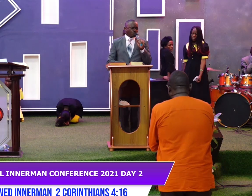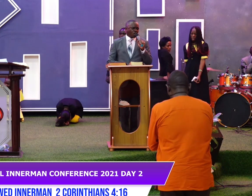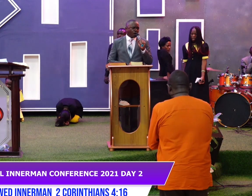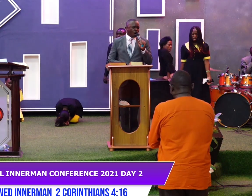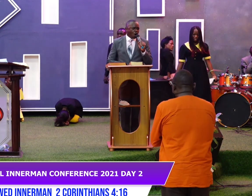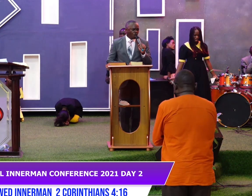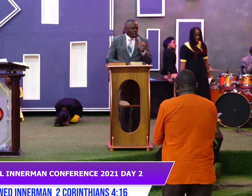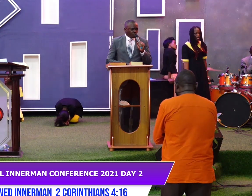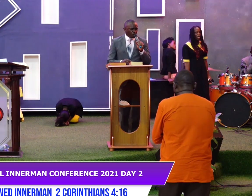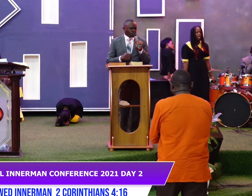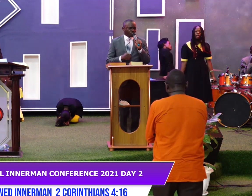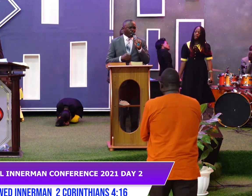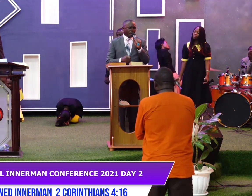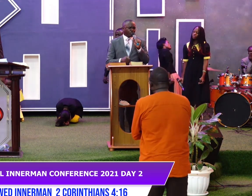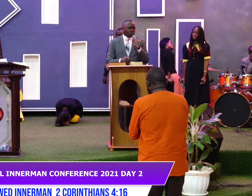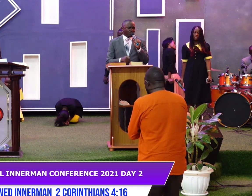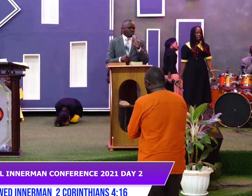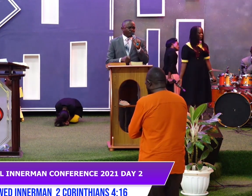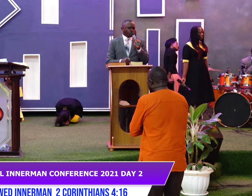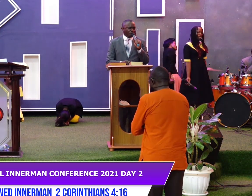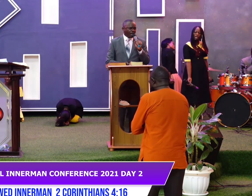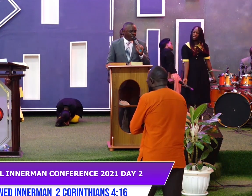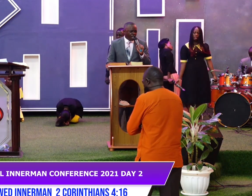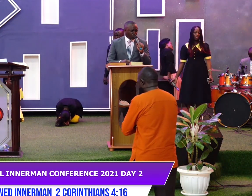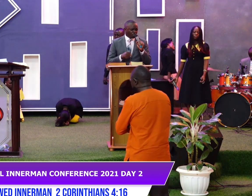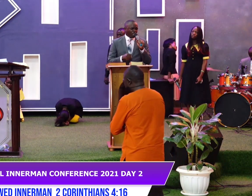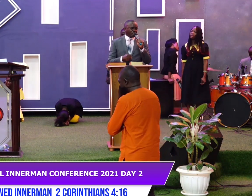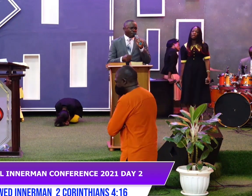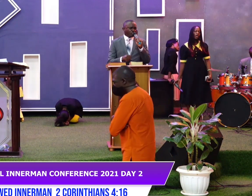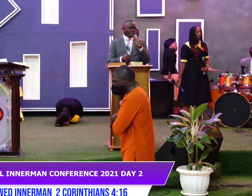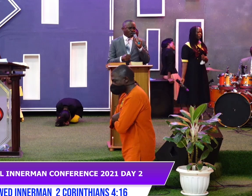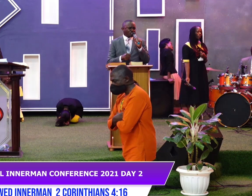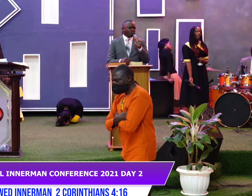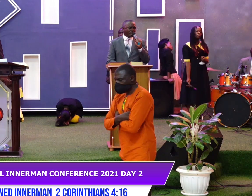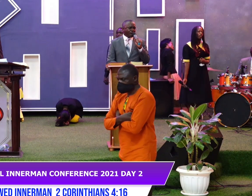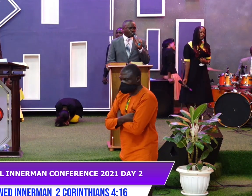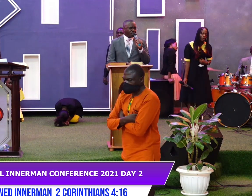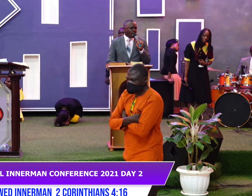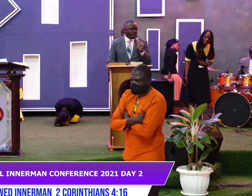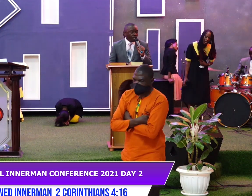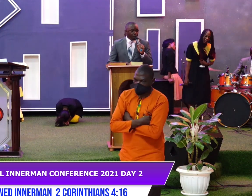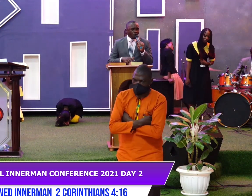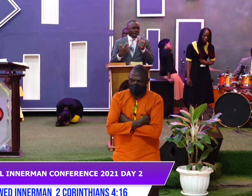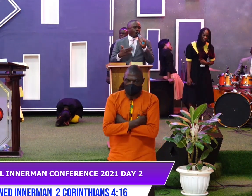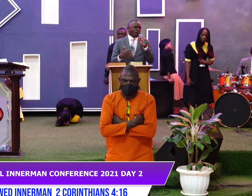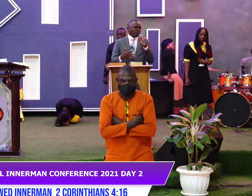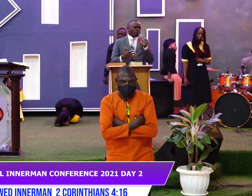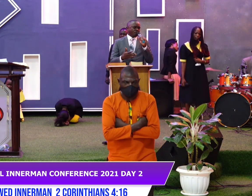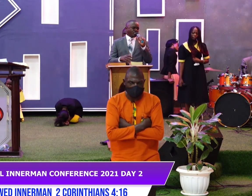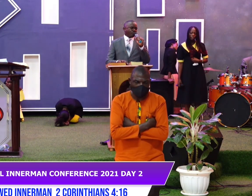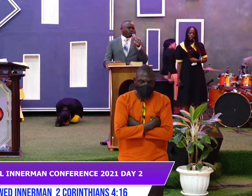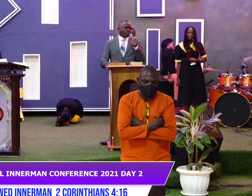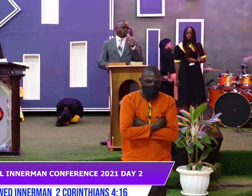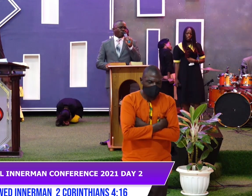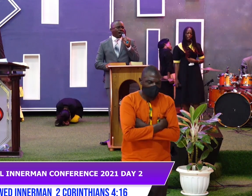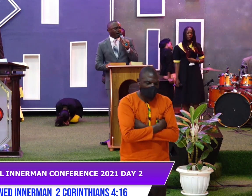abantu sookawo kino kyekyama ekyanyweza abatume kino kyekyama ekyanyweza abaali batinde mukama olw'ebintu